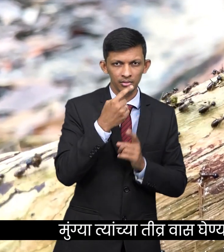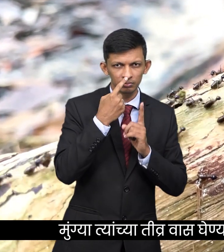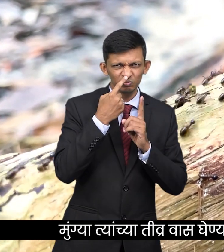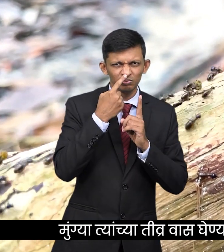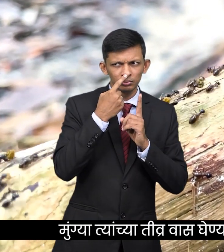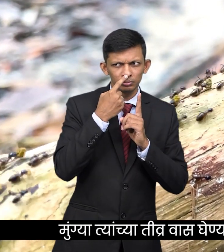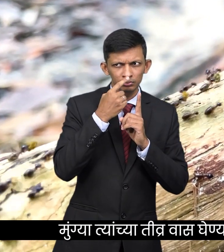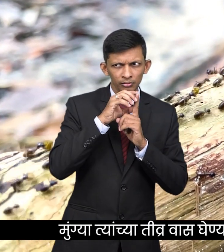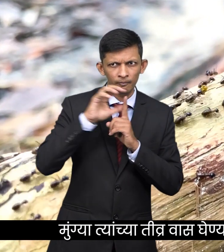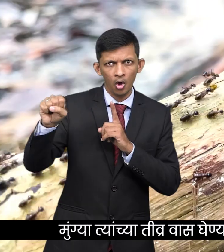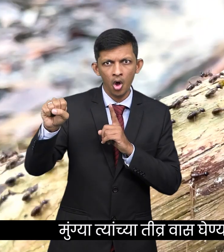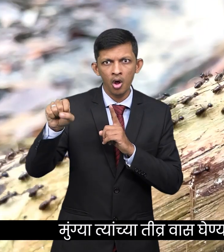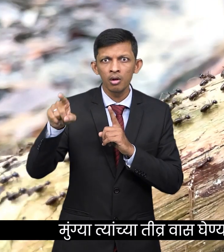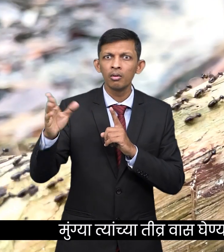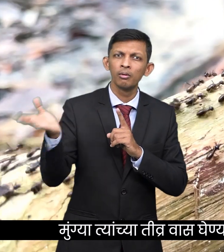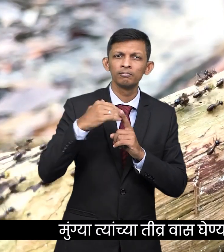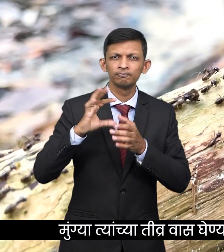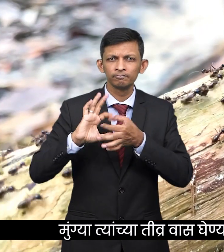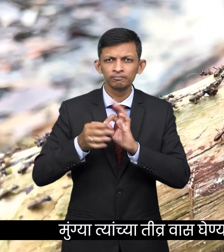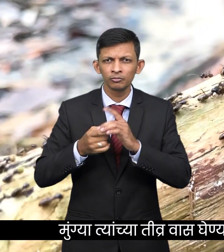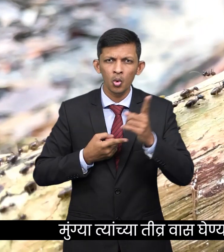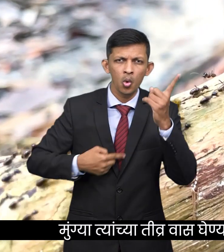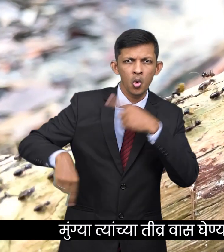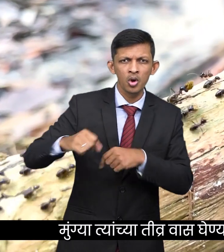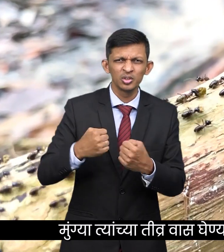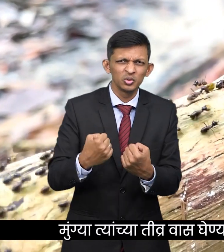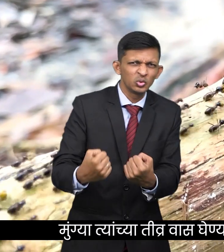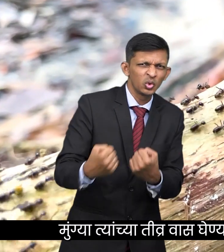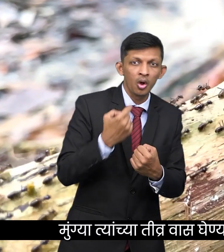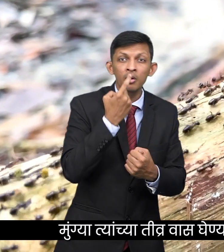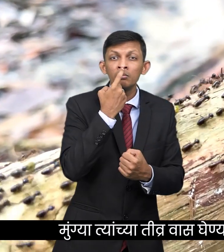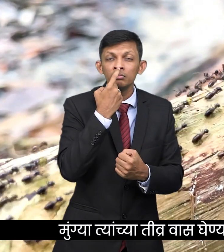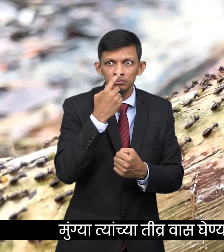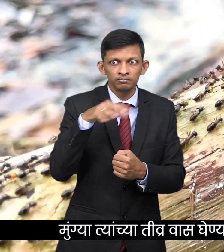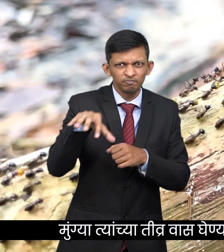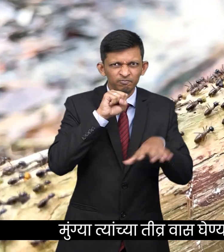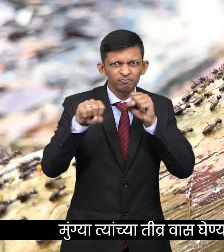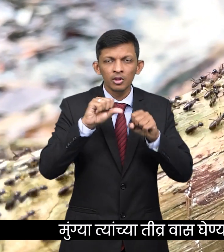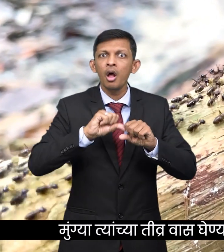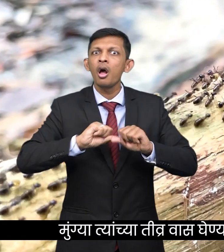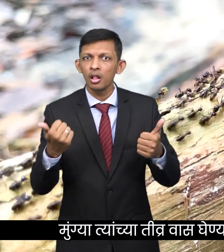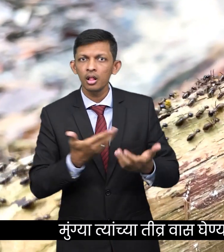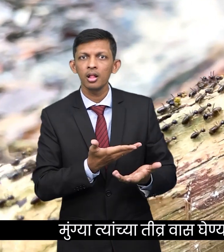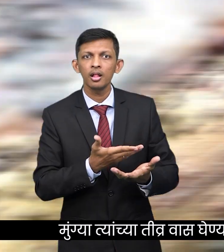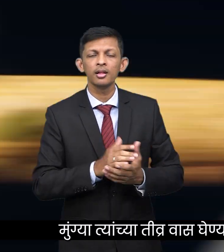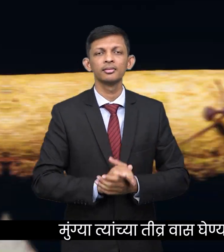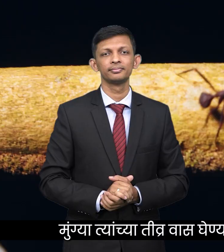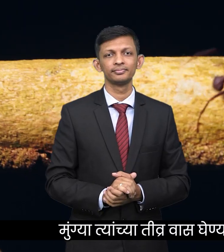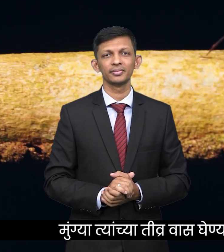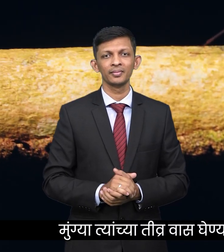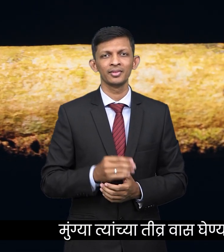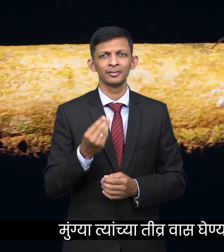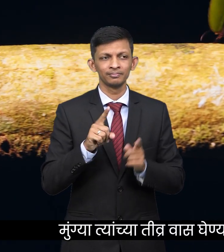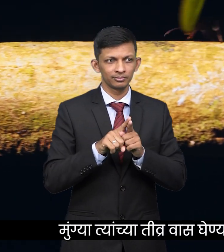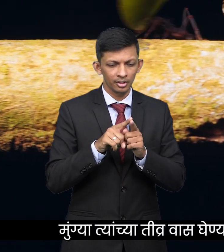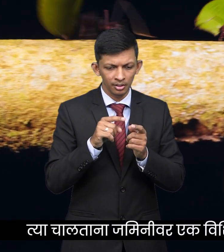मुंग्या त्यांच्या तीव्र वास घेण्याच्या क्षमतेचा वापर करून त्यांच्या मित्रांना ओळखतात आणि आपला